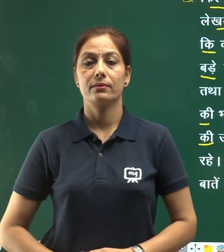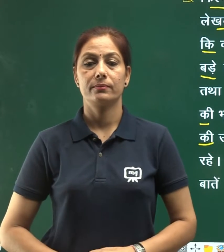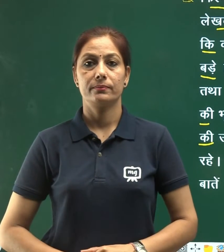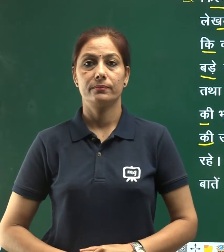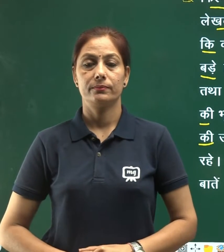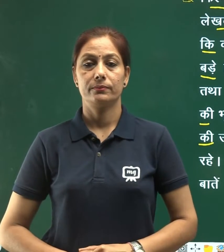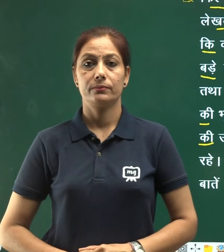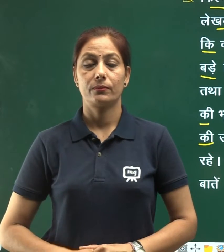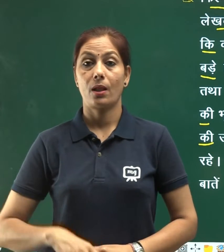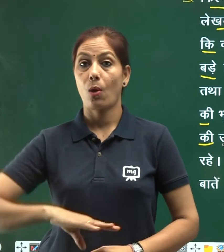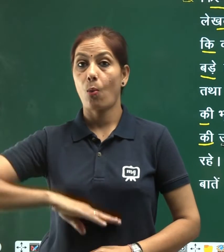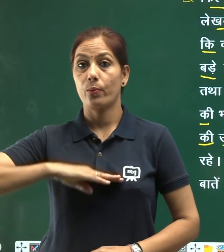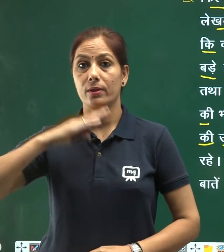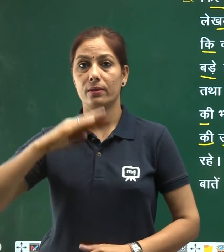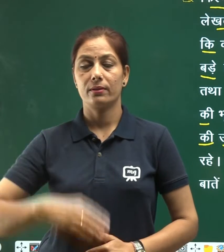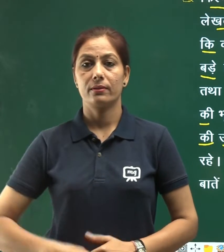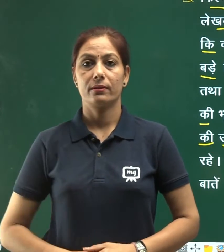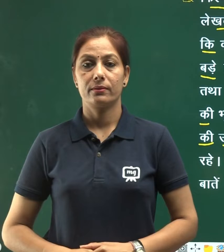उम्र की